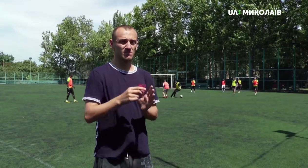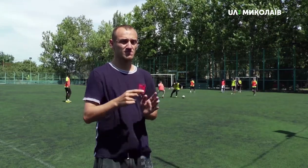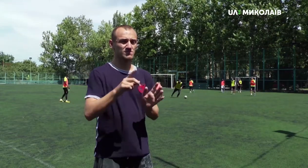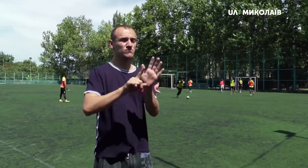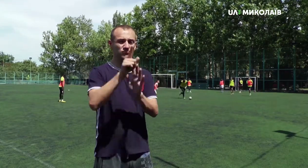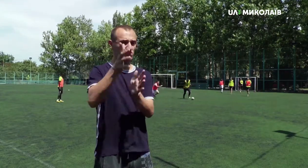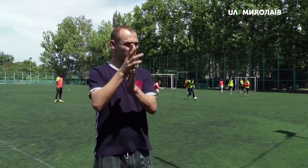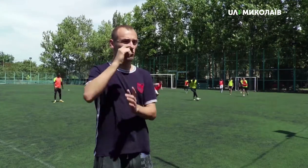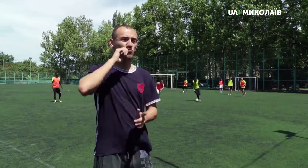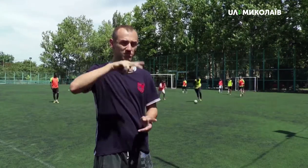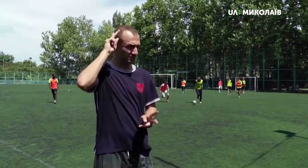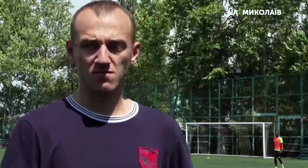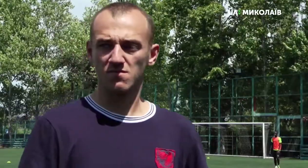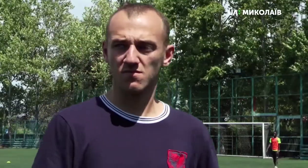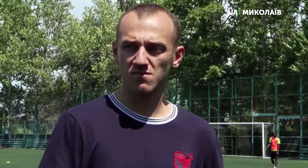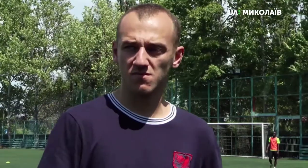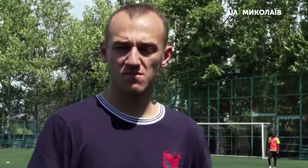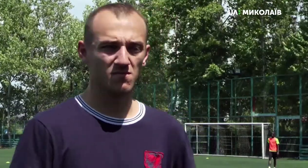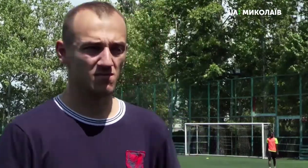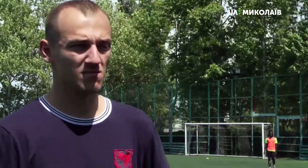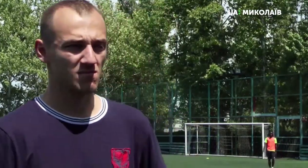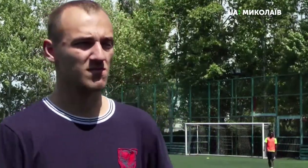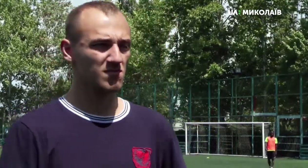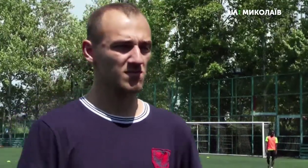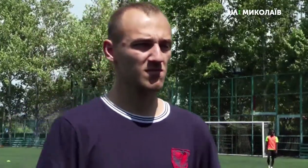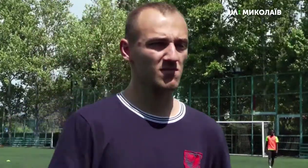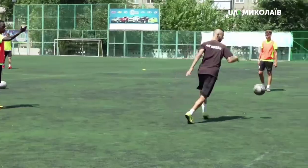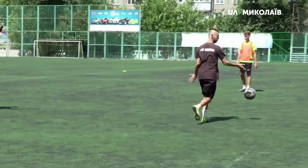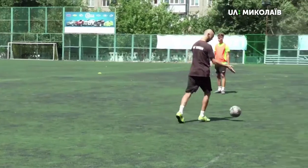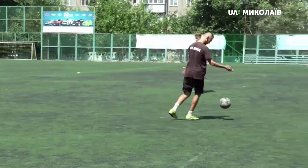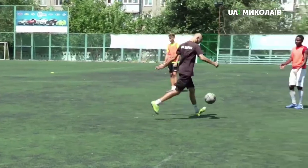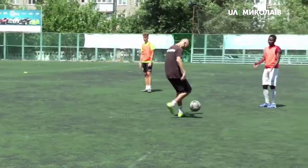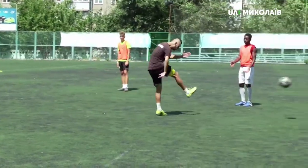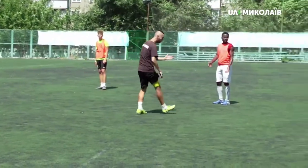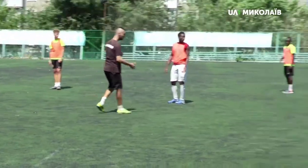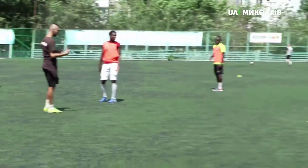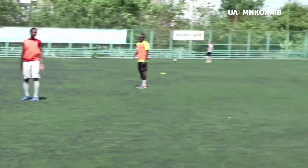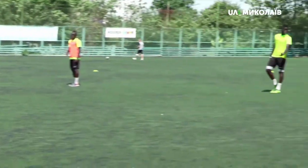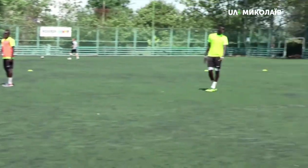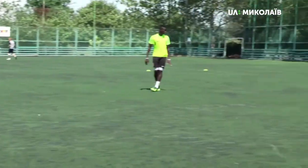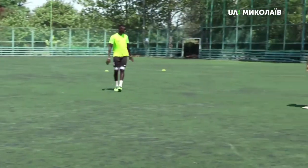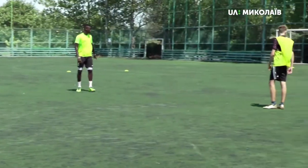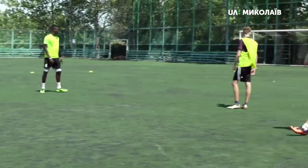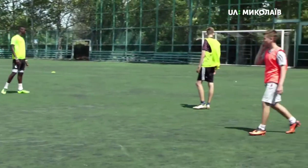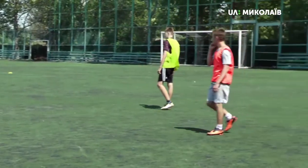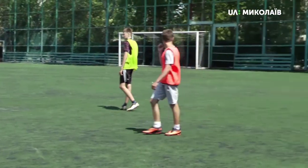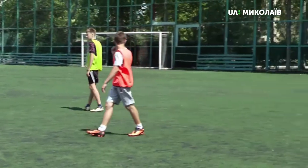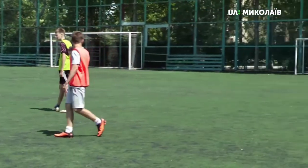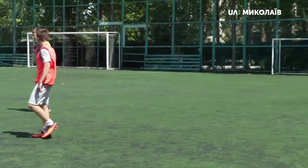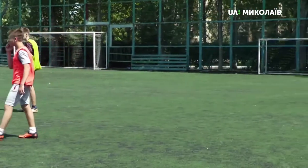Сьогодні Олександр проводить підготовку футболістів без головного тренера. Хоча для нього це не вперше. У 2016 році хлопець